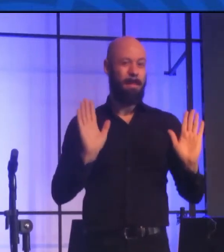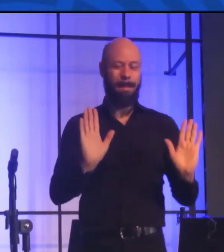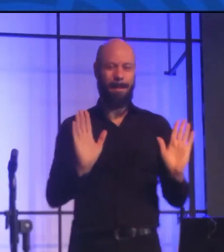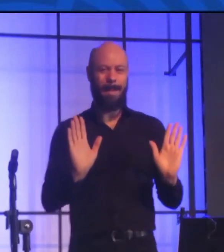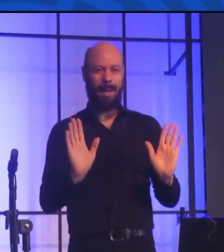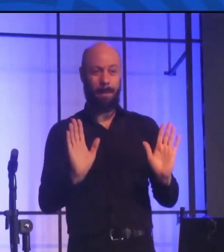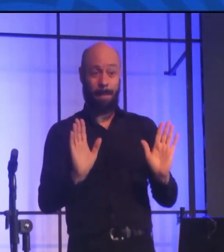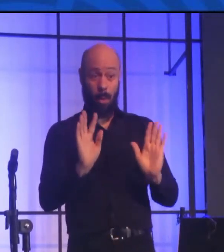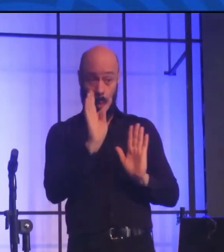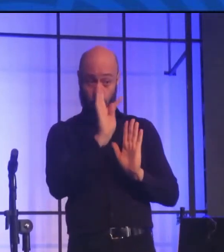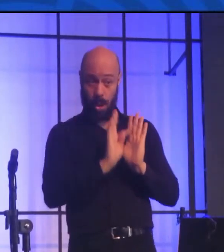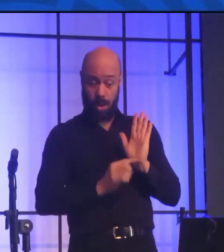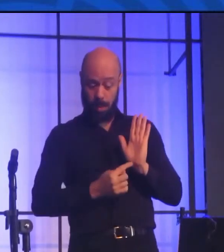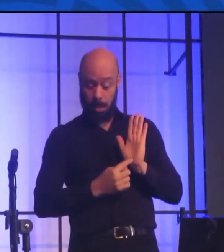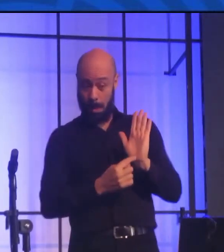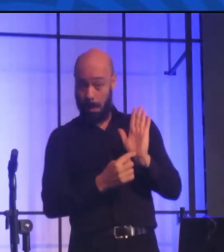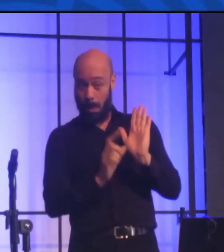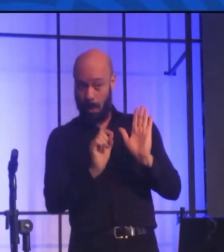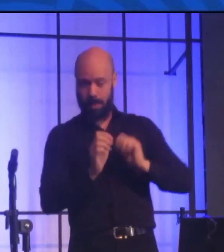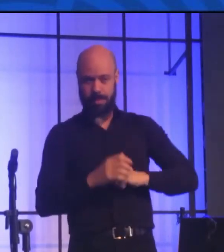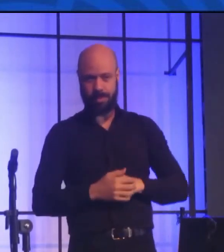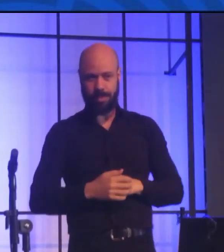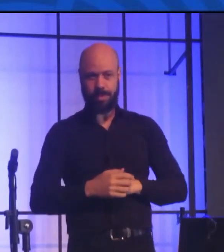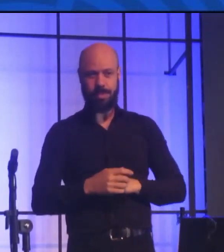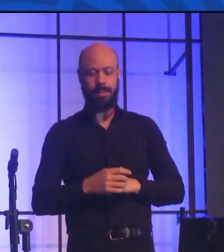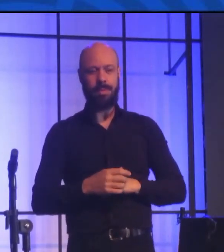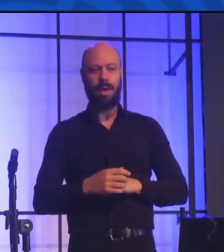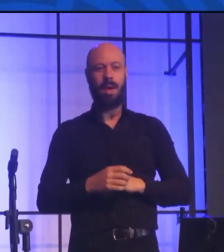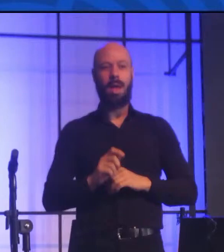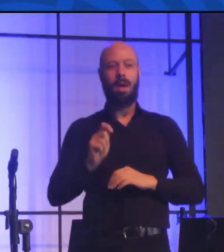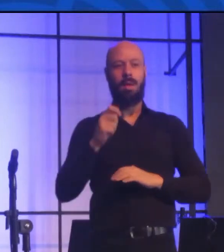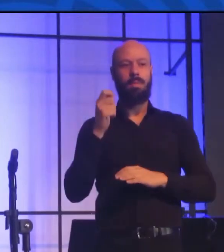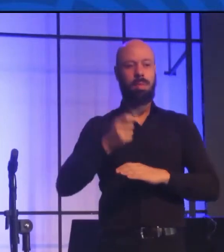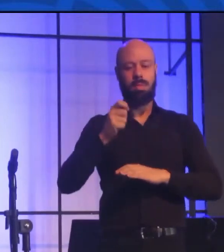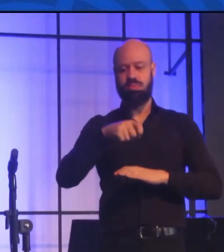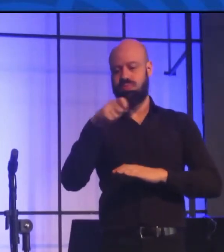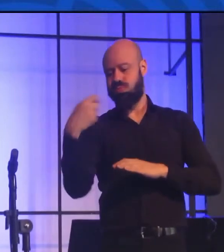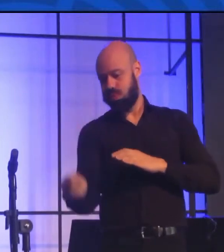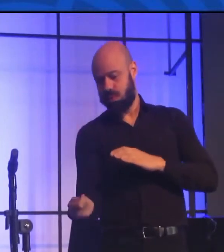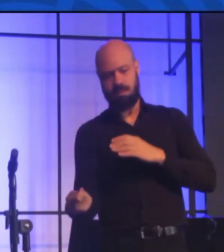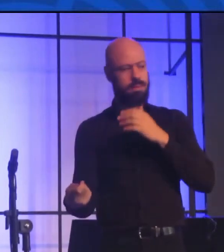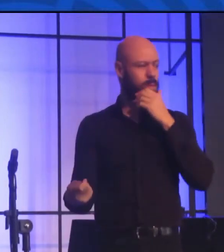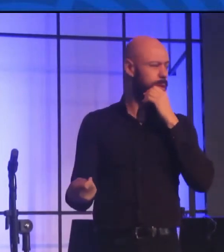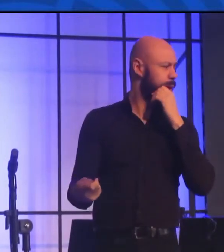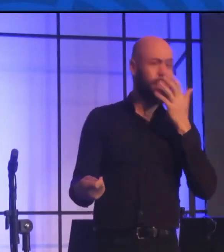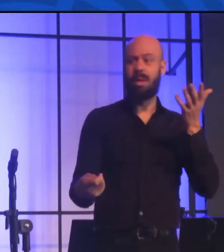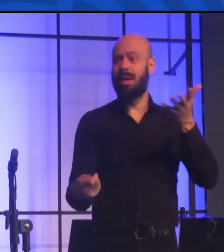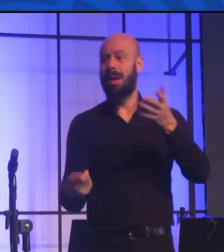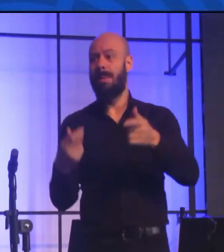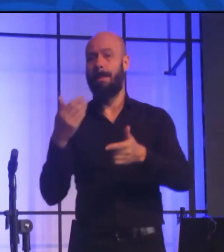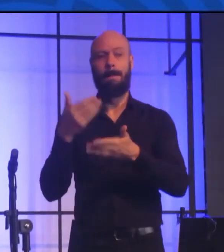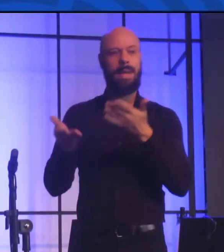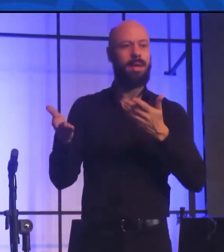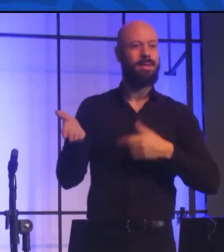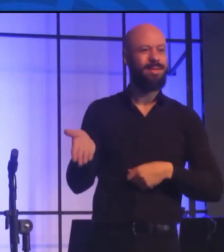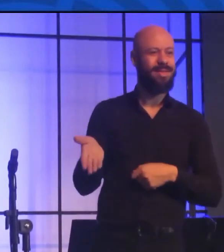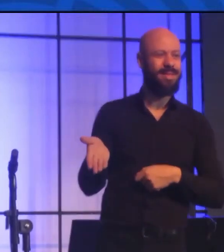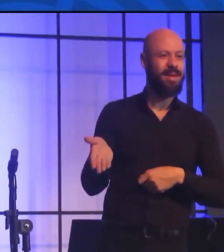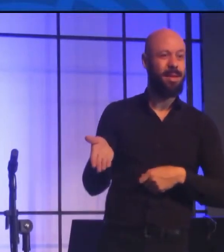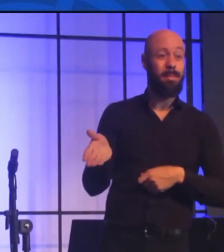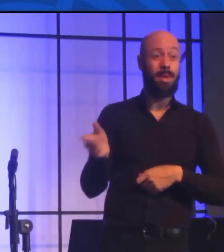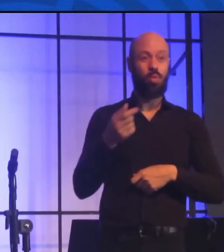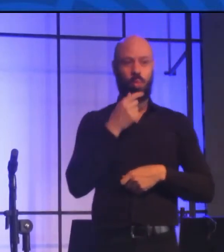de repente algo saiu do controle, algo se perdeu. E o que o menino